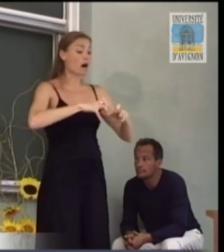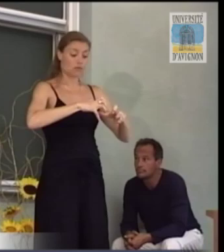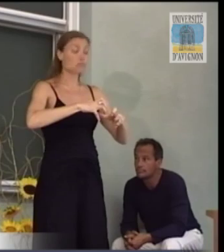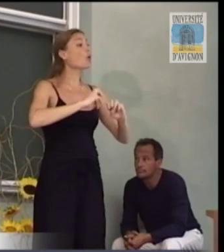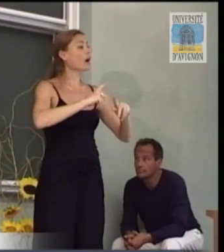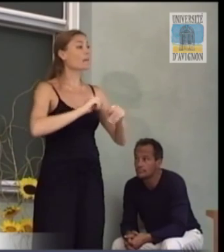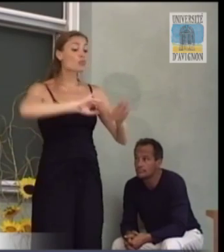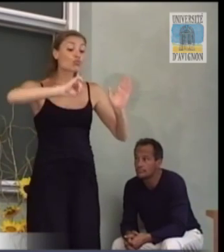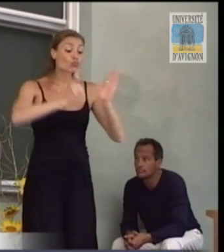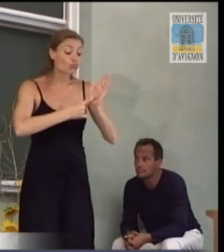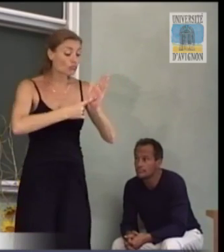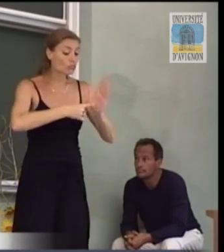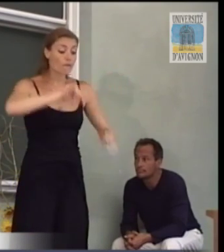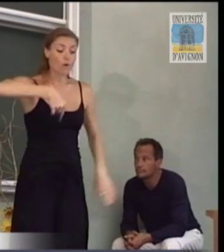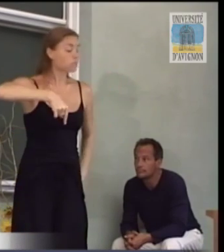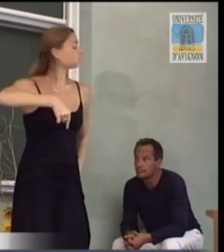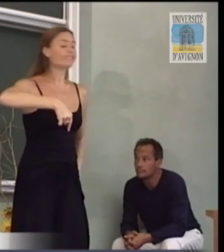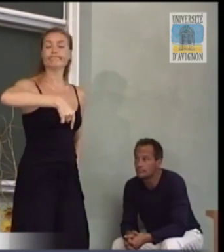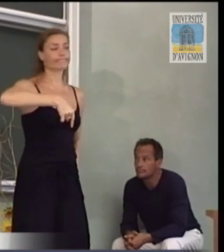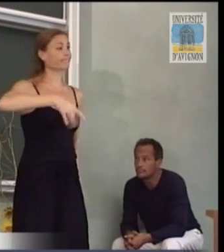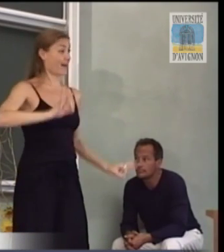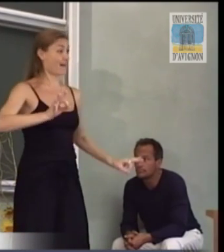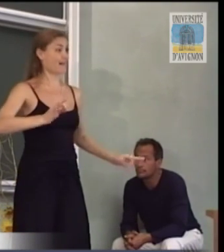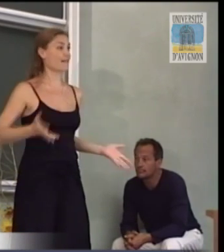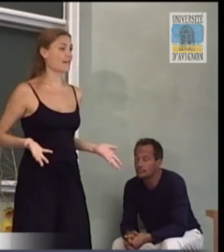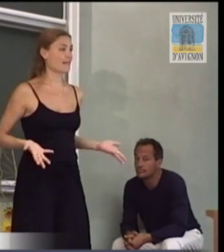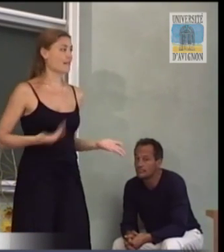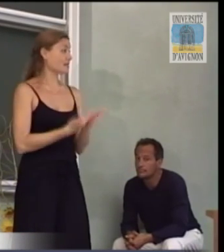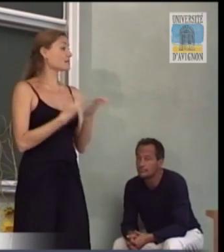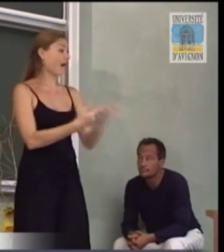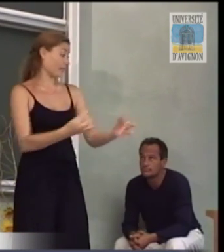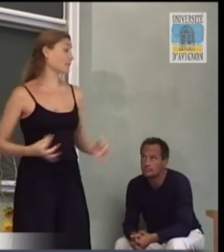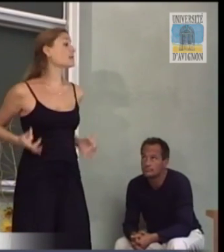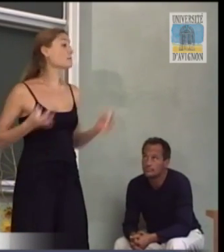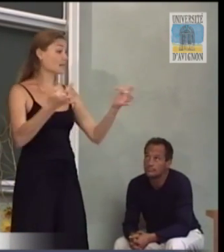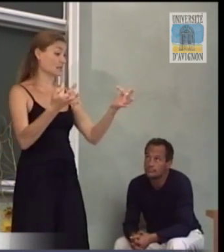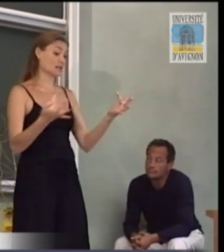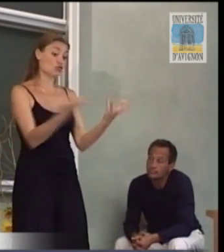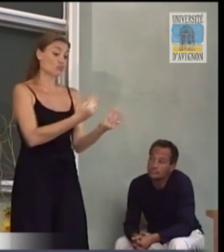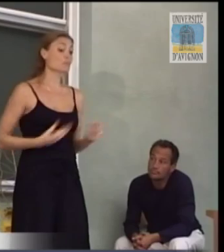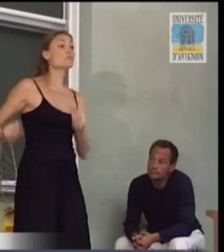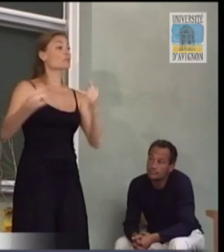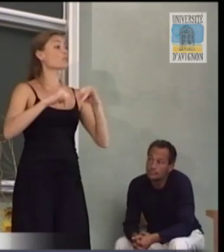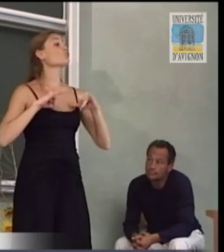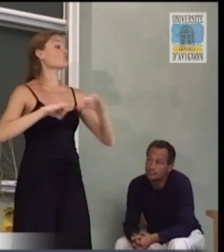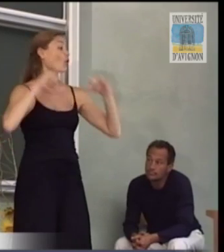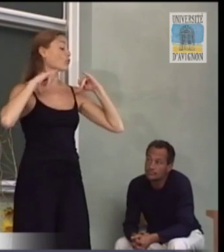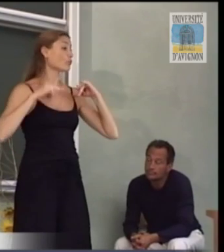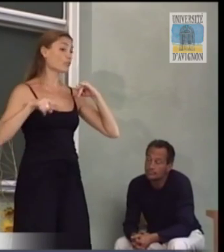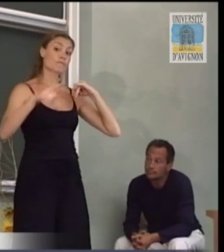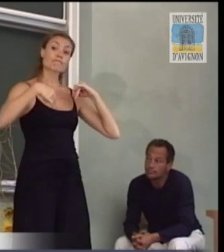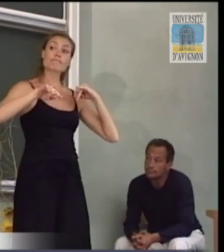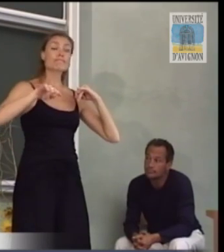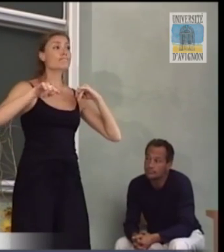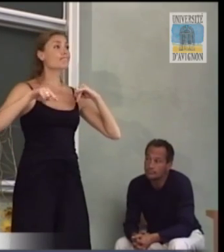pas ». Donc on est vraiment dans une dimension très sensible et que toute cette population qui, on y revient, ne se retrouve pas